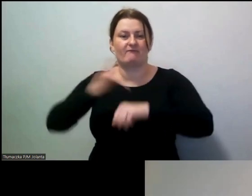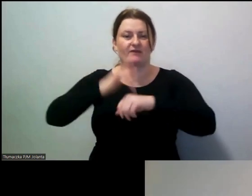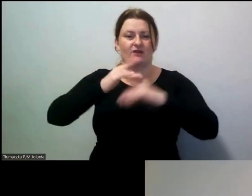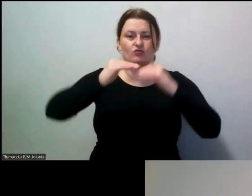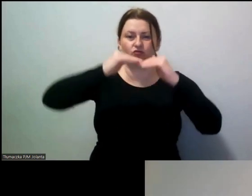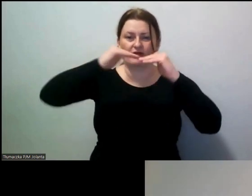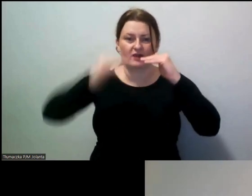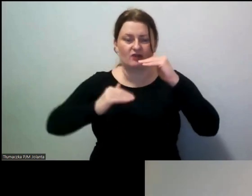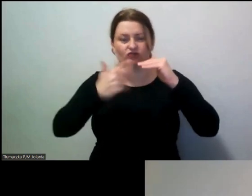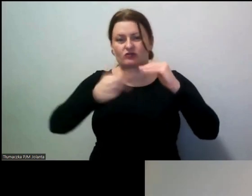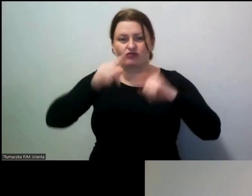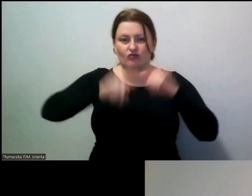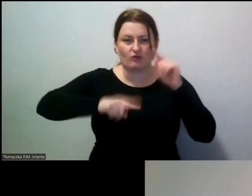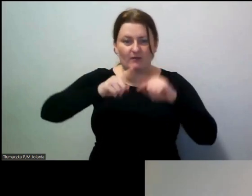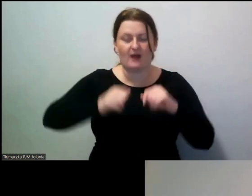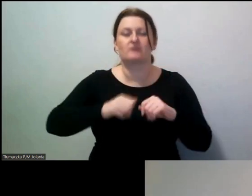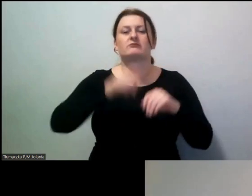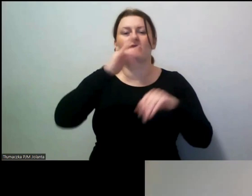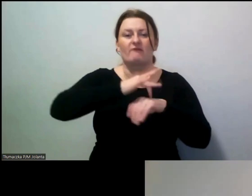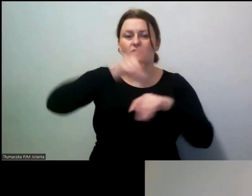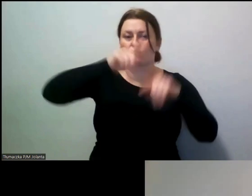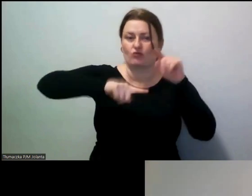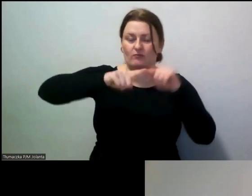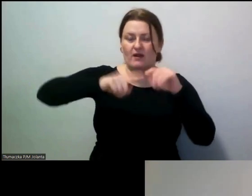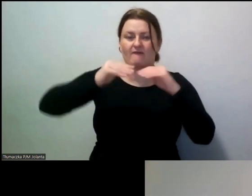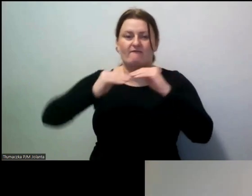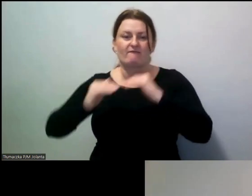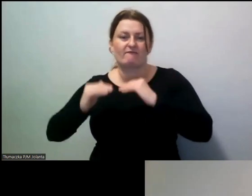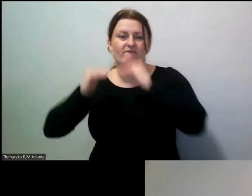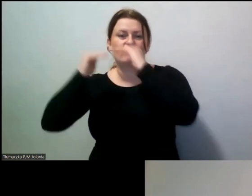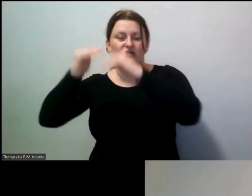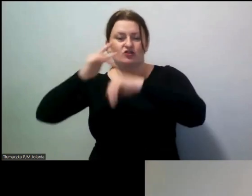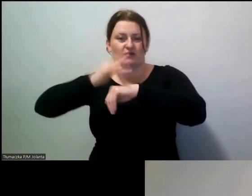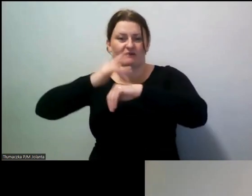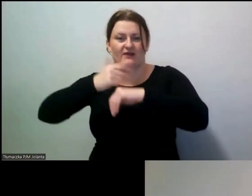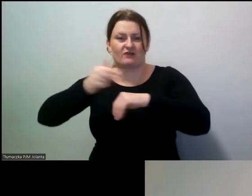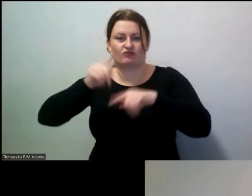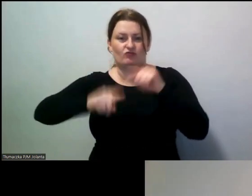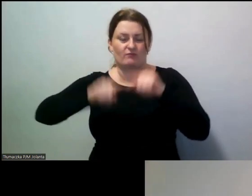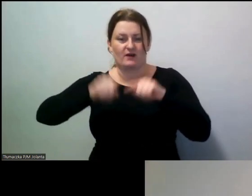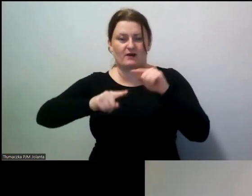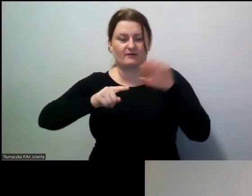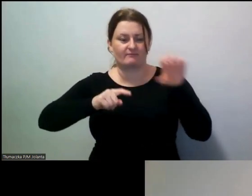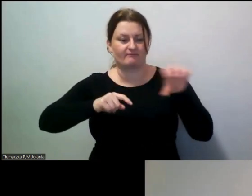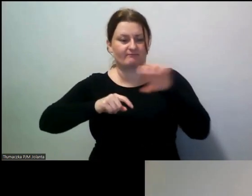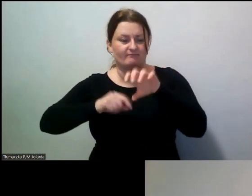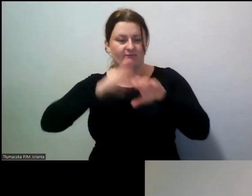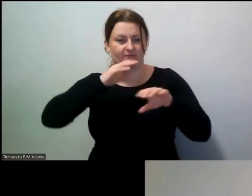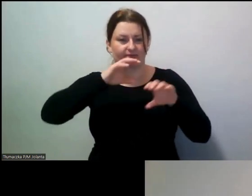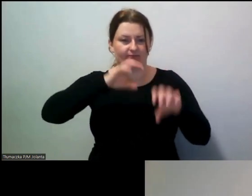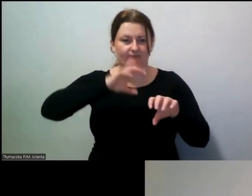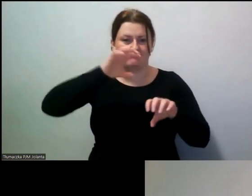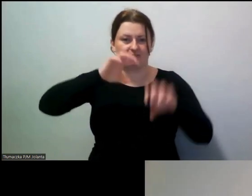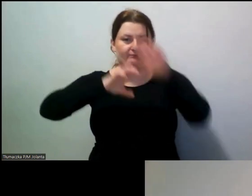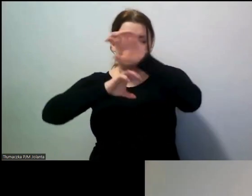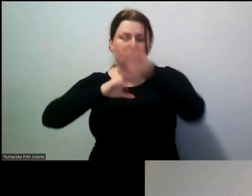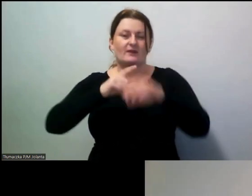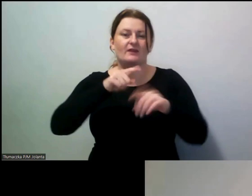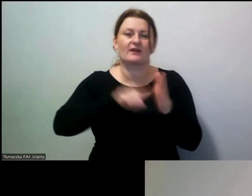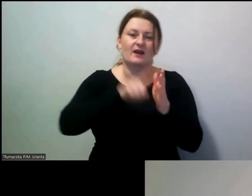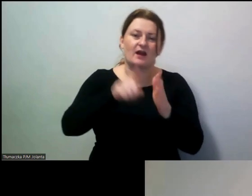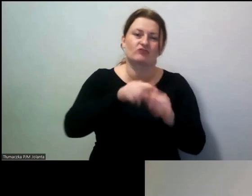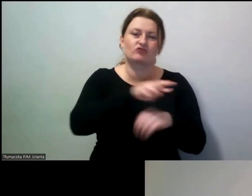niż typowy, wyniku typowego i wyższego niż typowy, zarówno dla poszczególnych części mowy, czyli dla